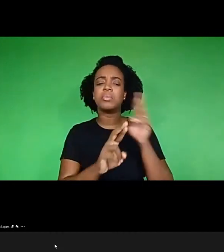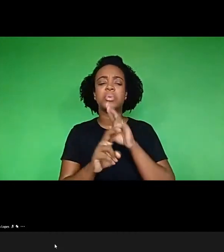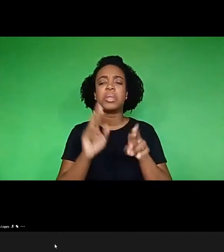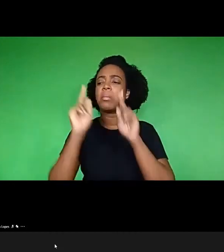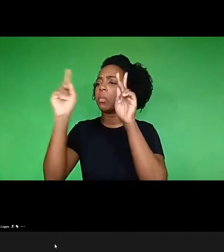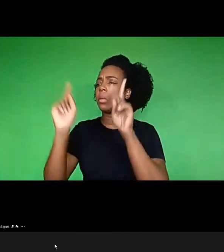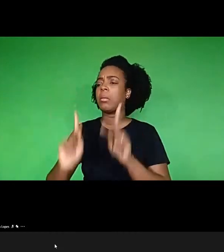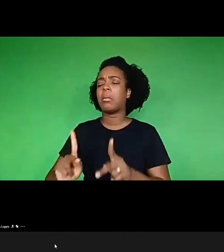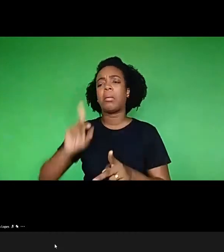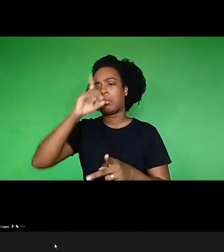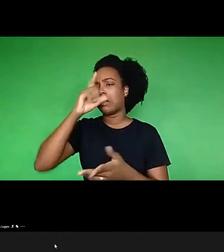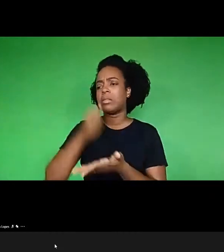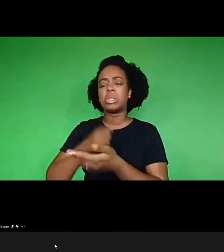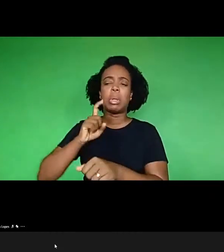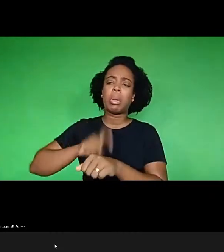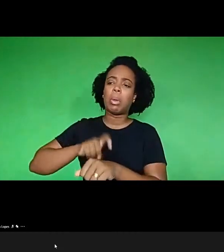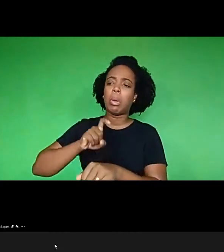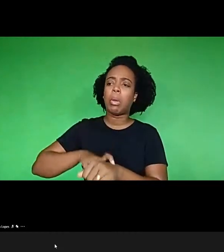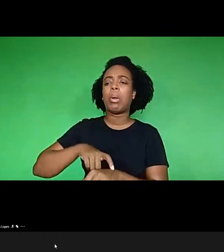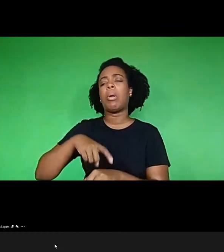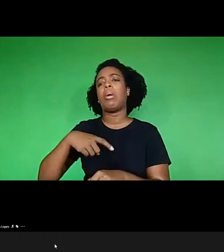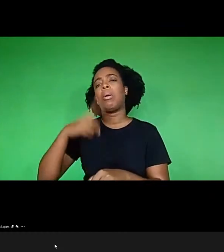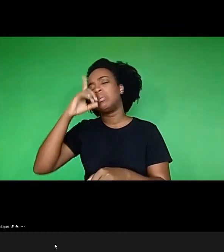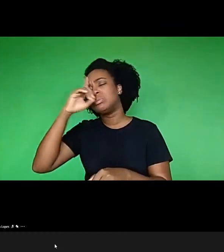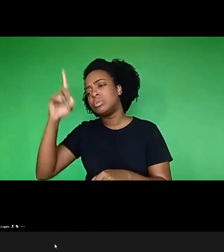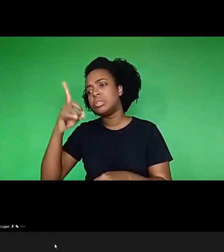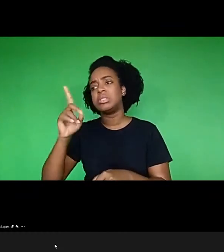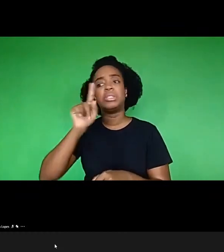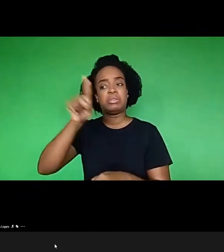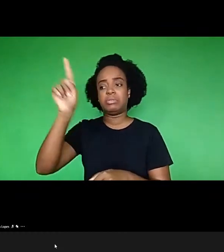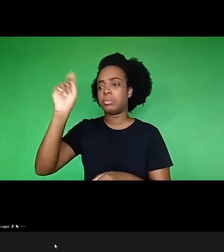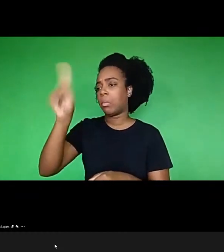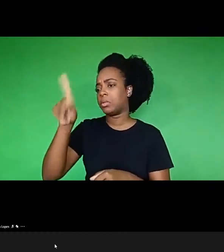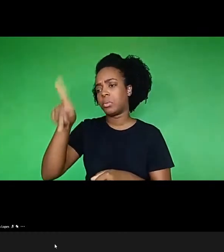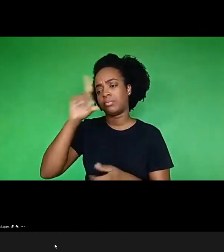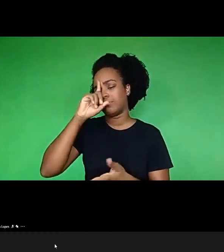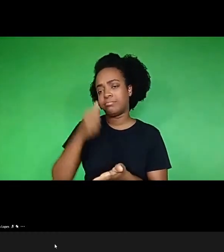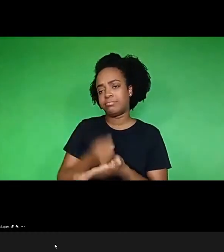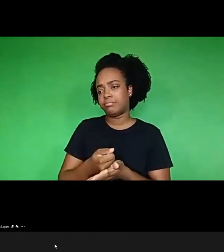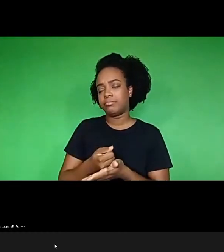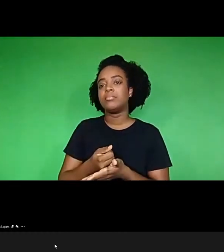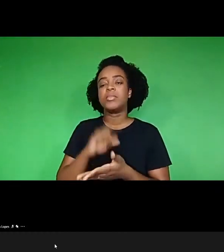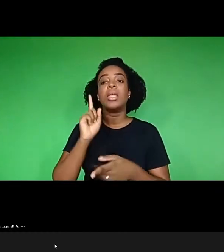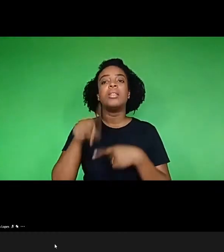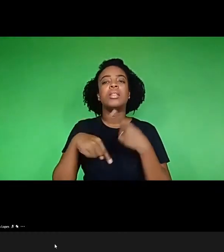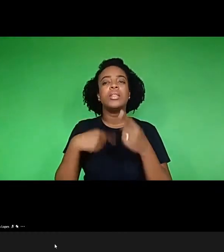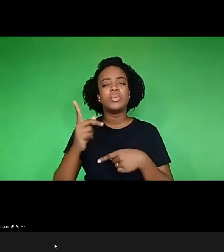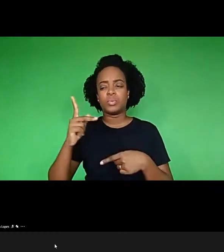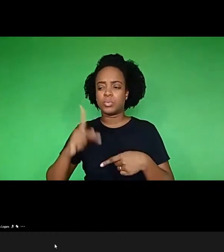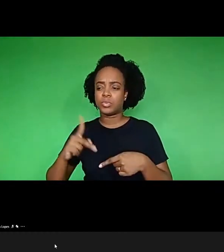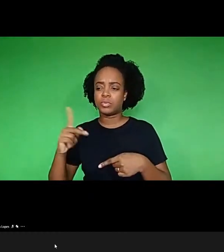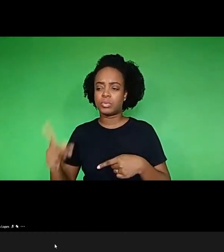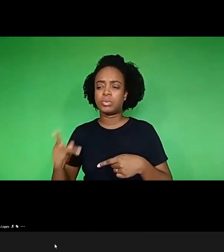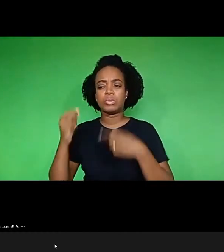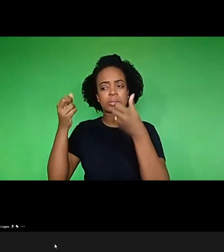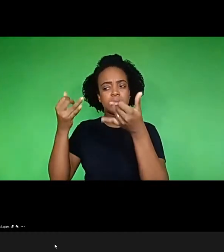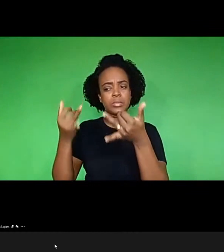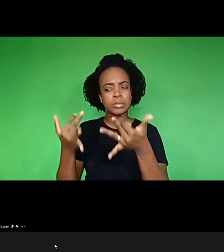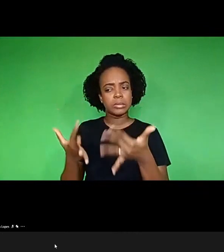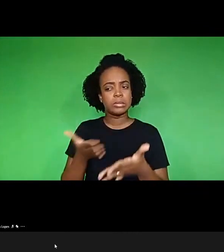semana, no momento que vocês acharem melhor, tá? Eles vão conversar melhor a respeito da frequência, de como